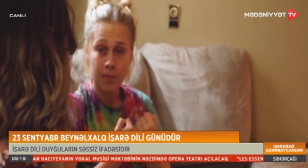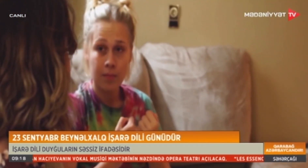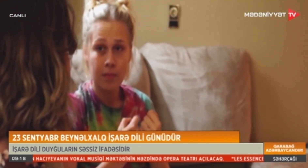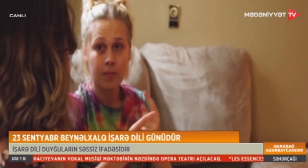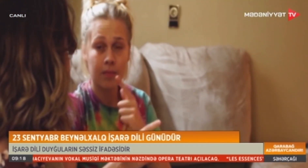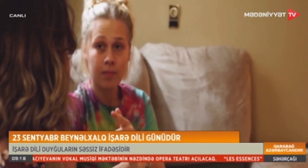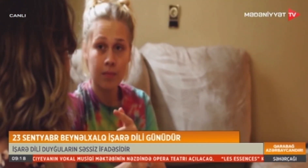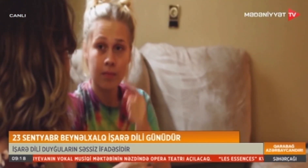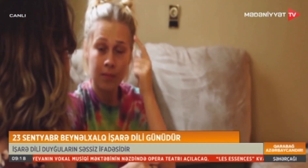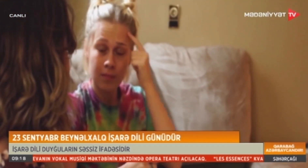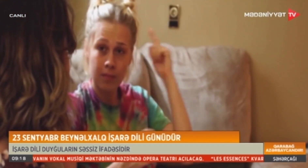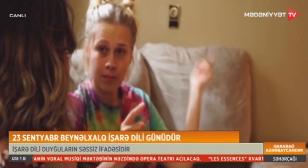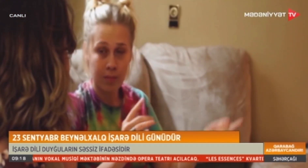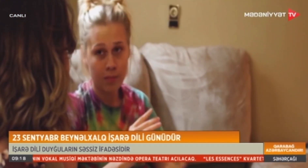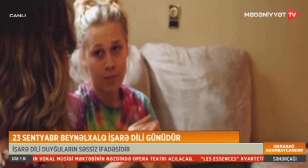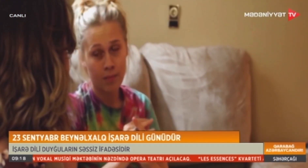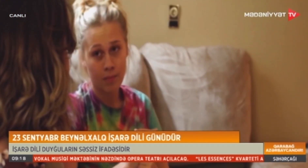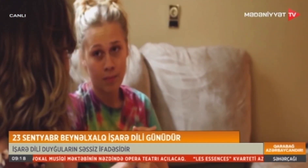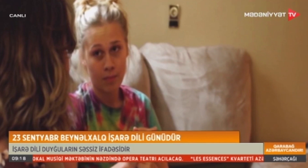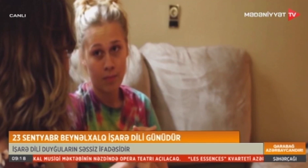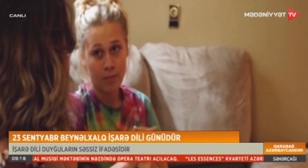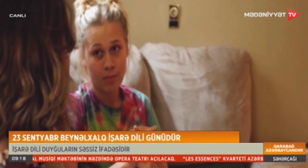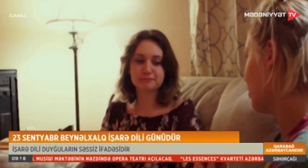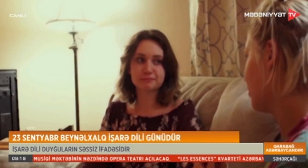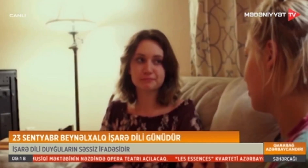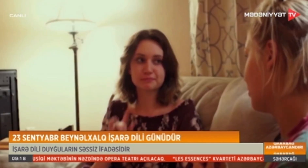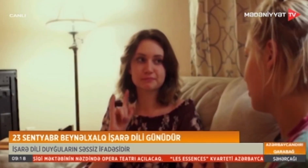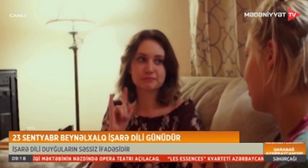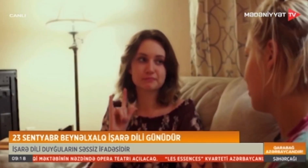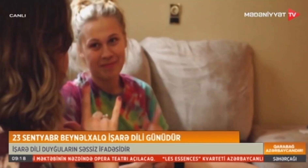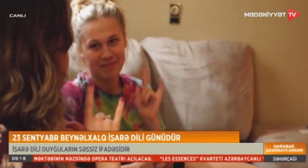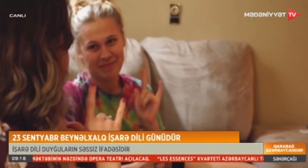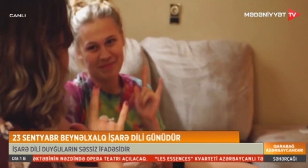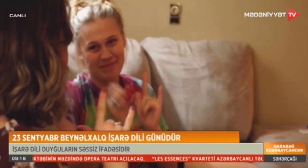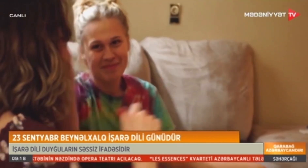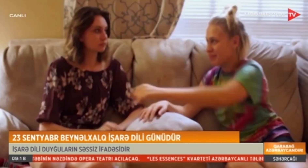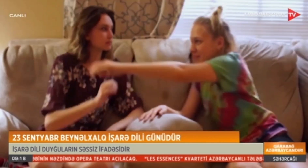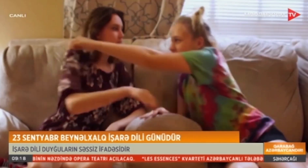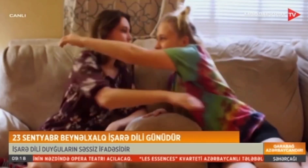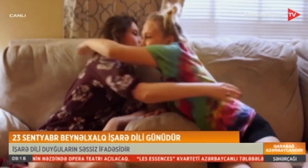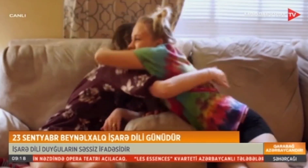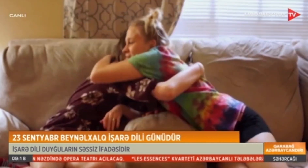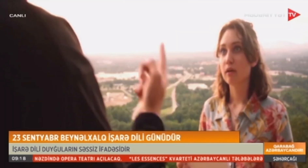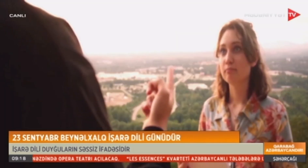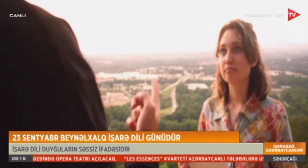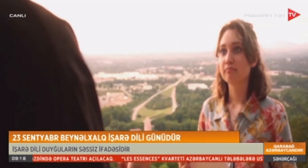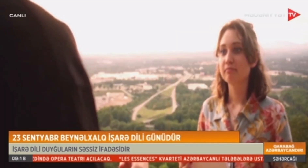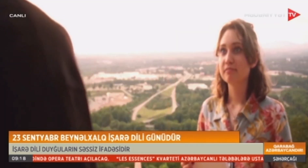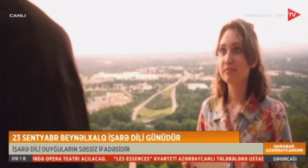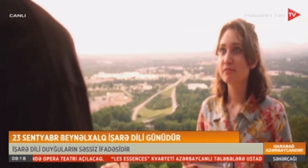işitmir və danışa bilmir, amma görür. Bizim latın qrafikasını yəqin ki, bilirlər. Bəli, bəli, latın qrafikasını bilirlər. Oxuya bilirlər, ancaq onları